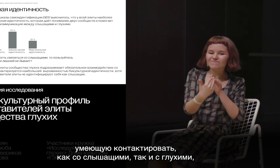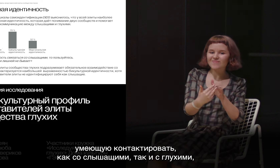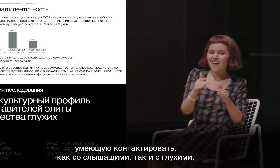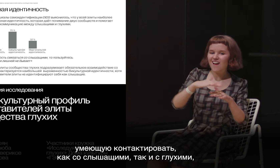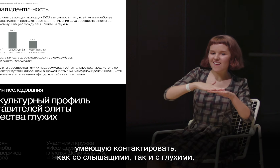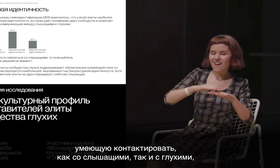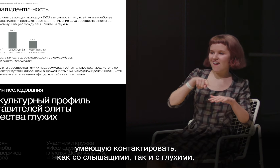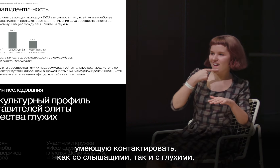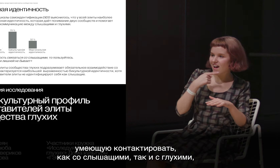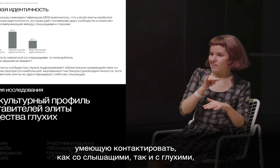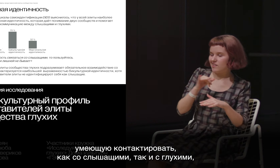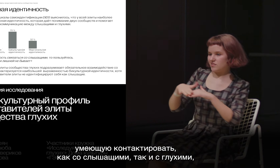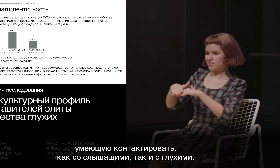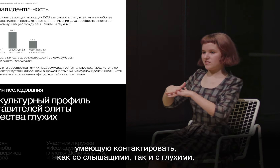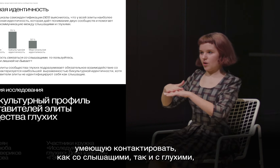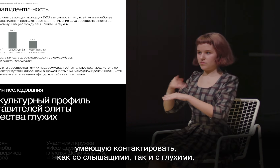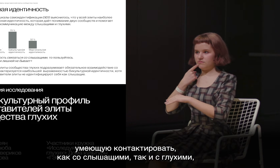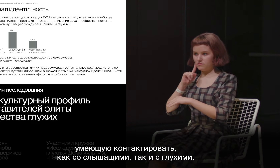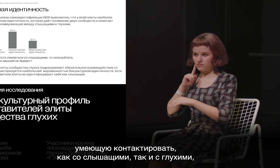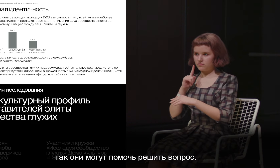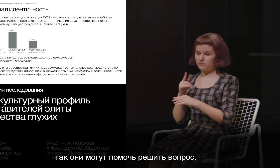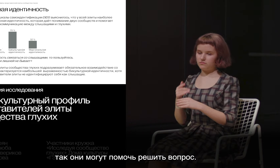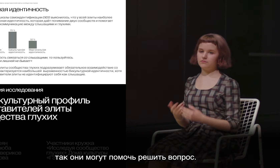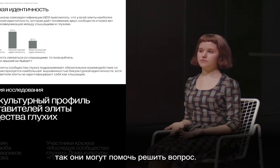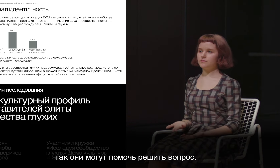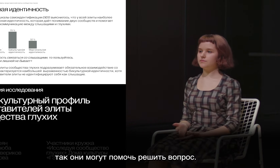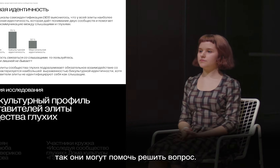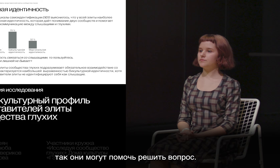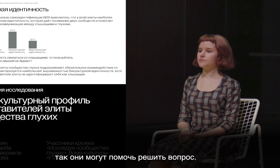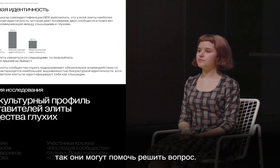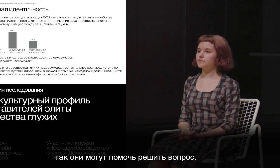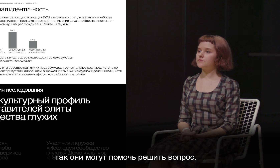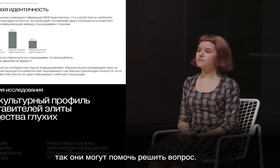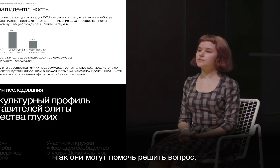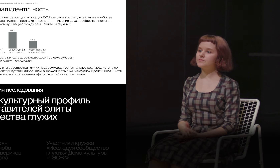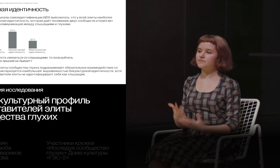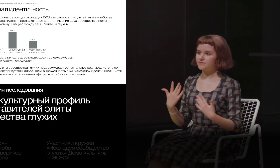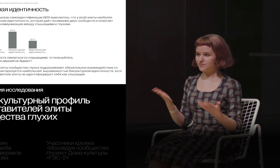она знает, как найти контакт, как найти и как можно общаться с сообществом.